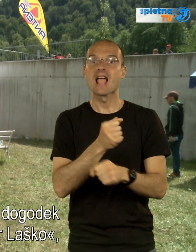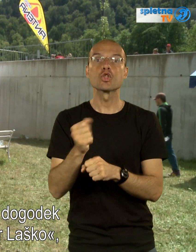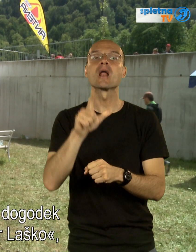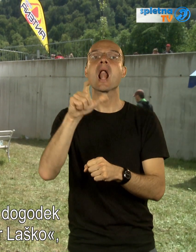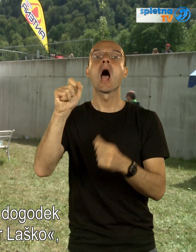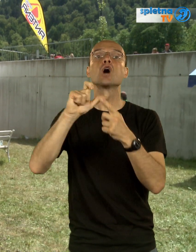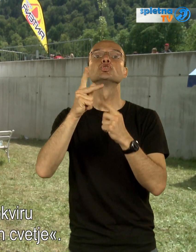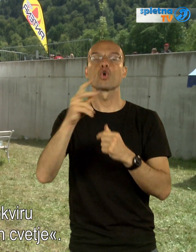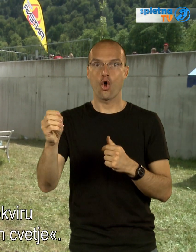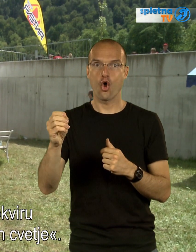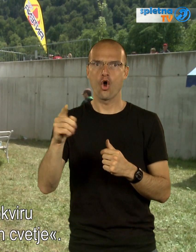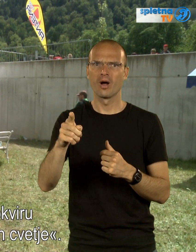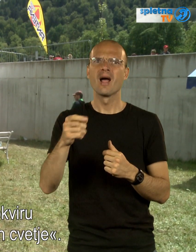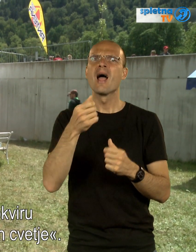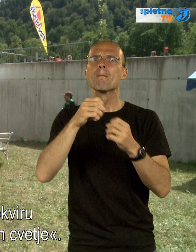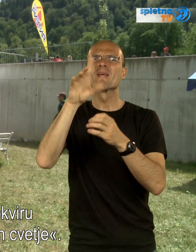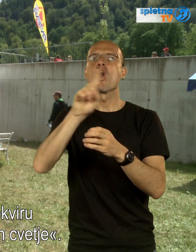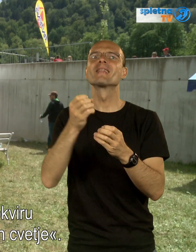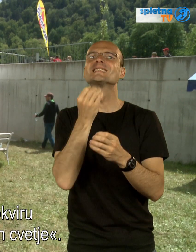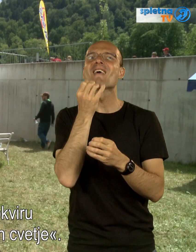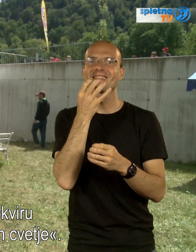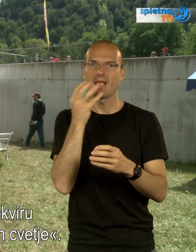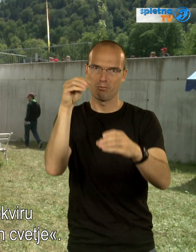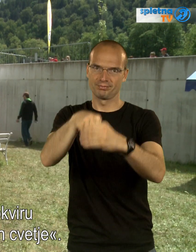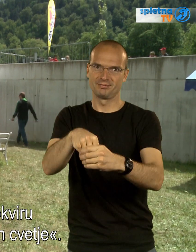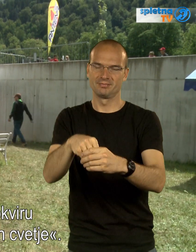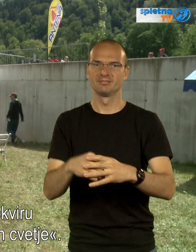gladiator Laško in sicer v okviru Piva in cvetja.